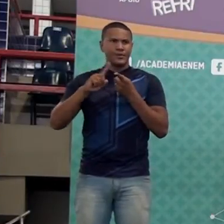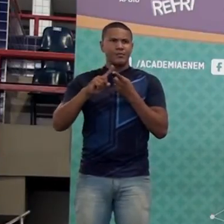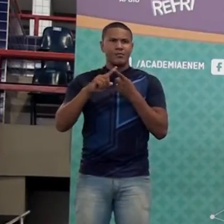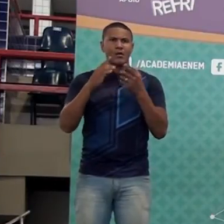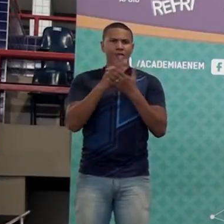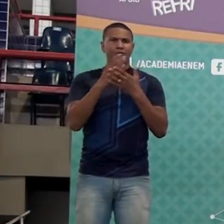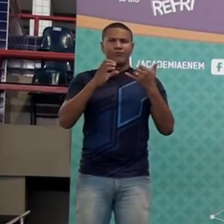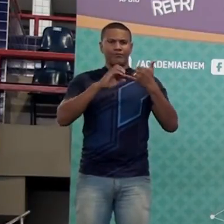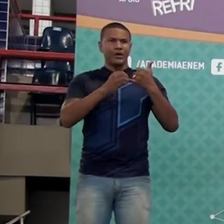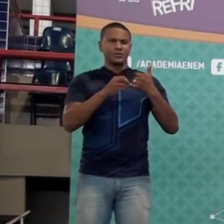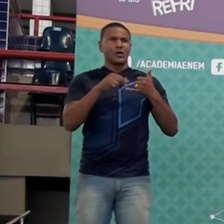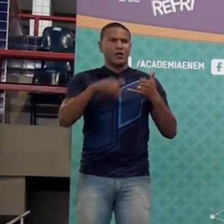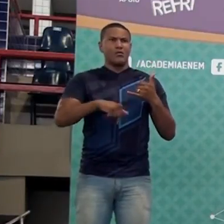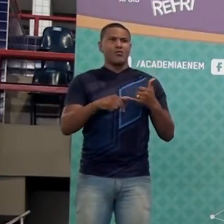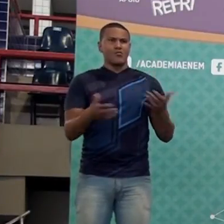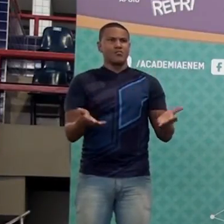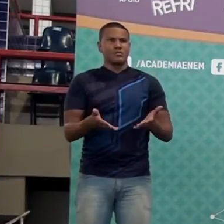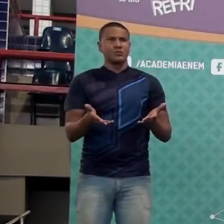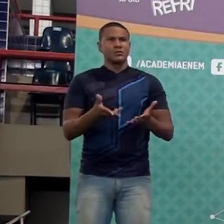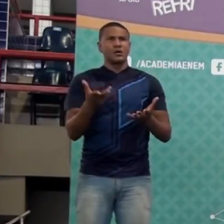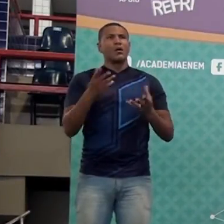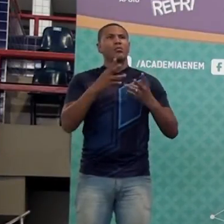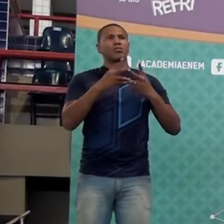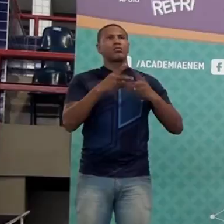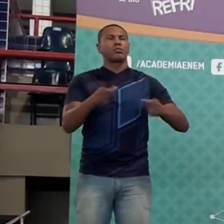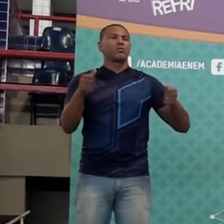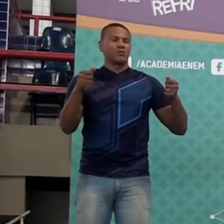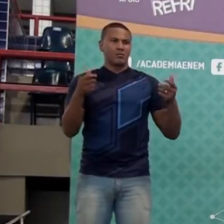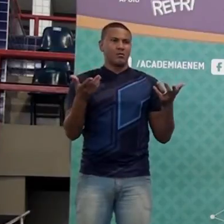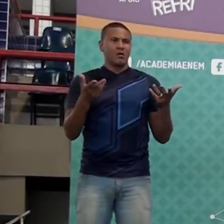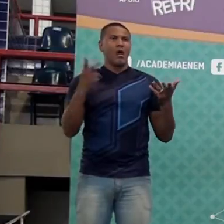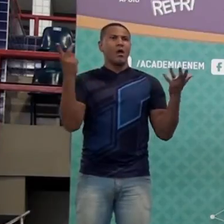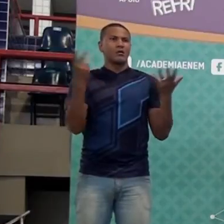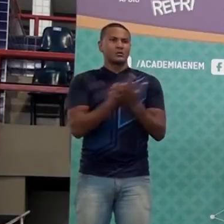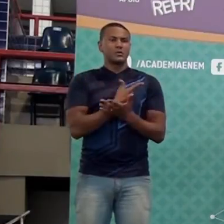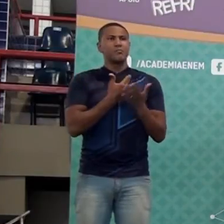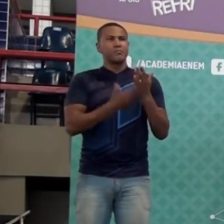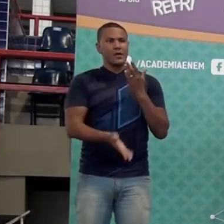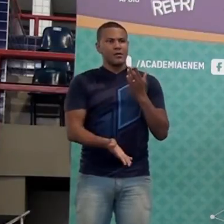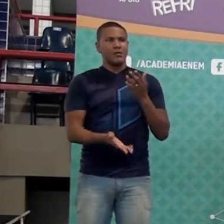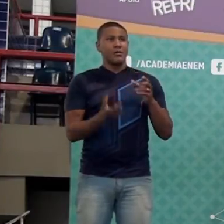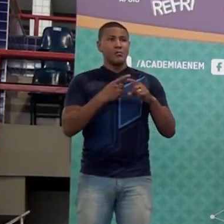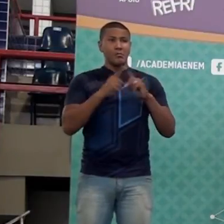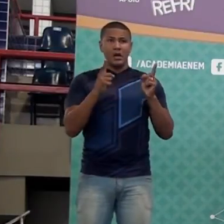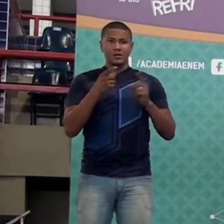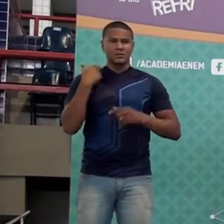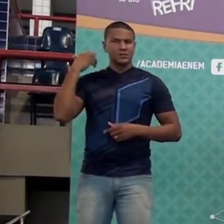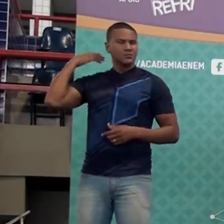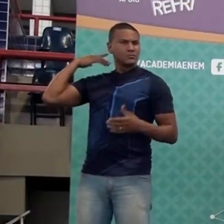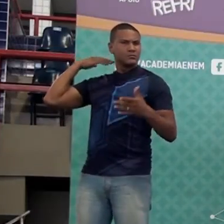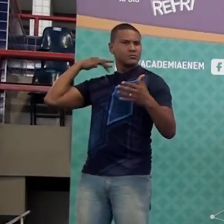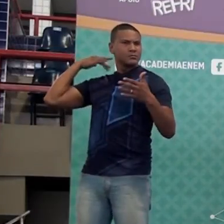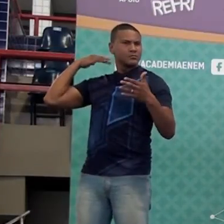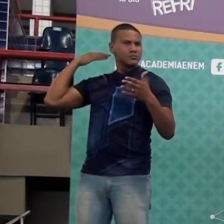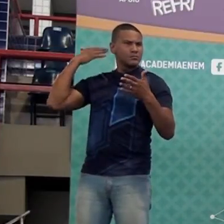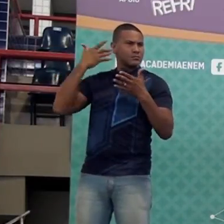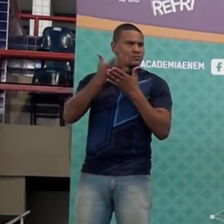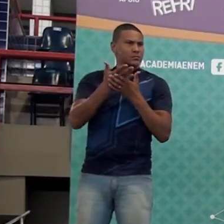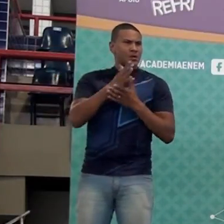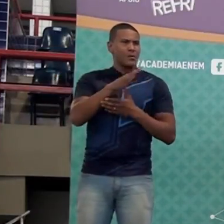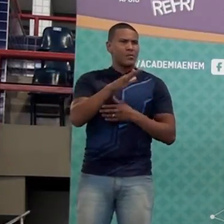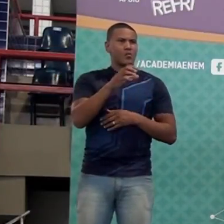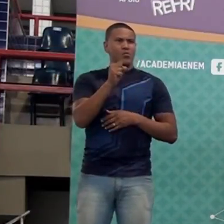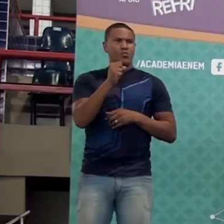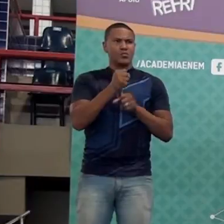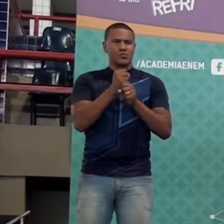especificamente esse ano. Mas se você pegar de 8 anos para cá, a cada ano o preço do feijão vem aumentando. Por quê? Porque